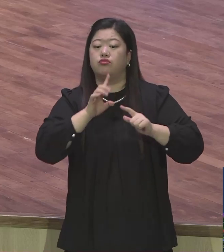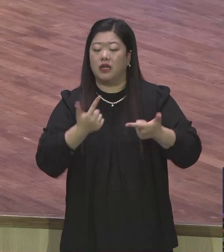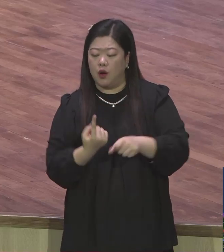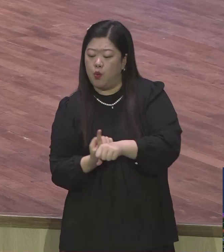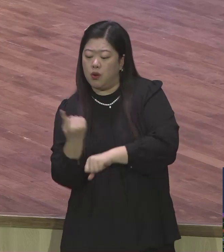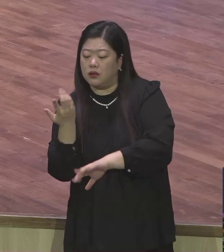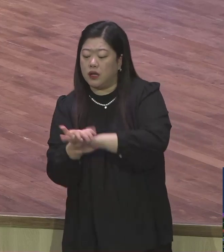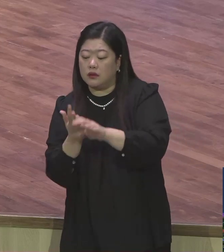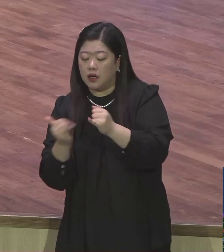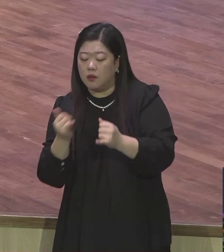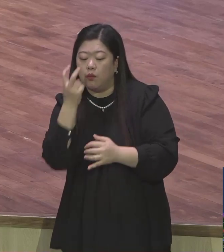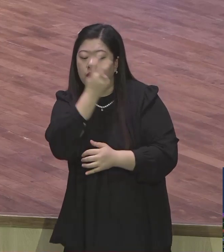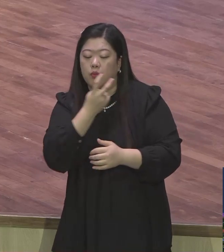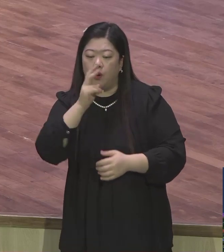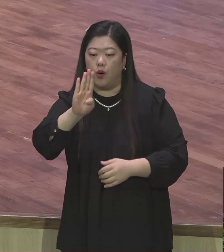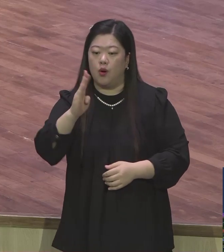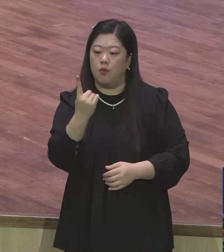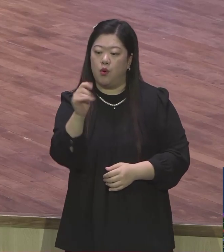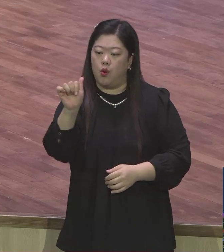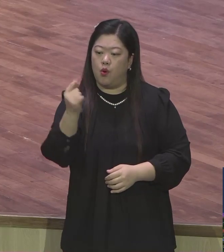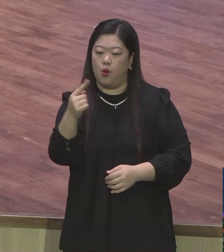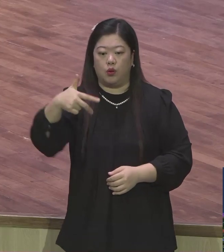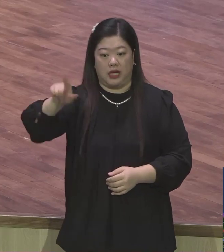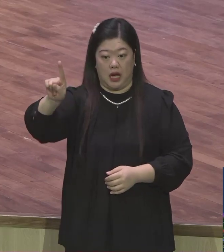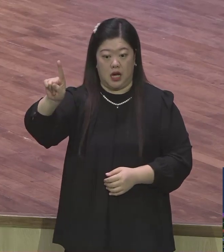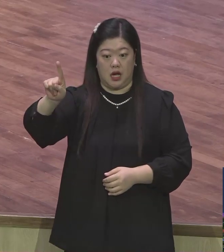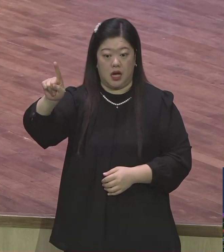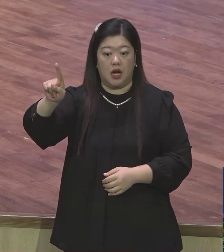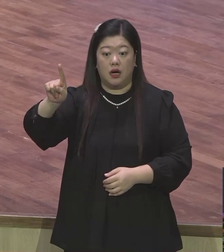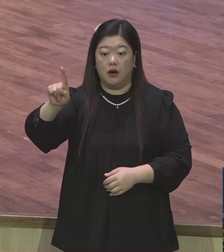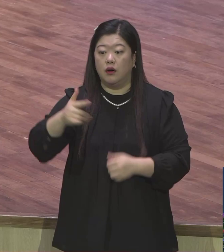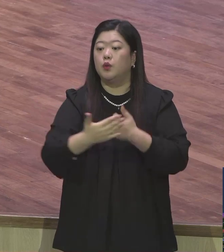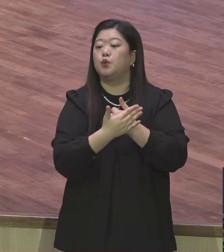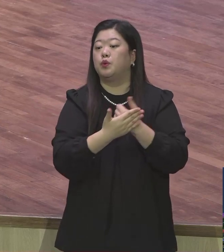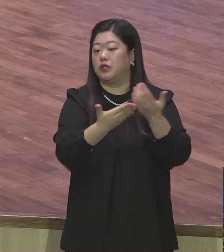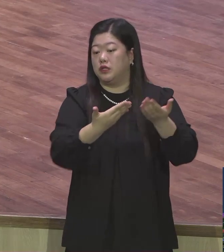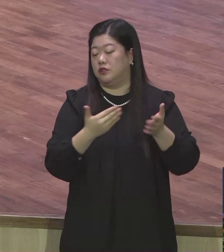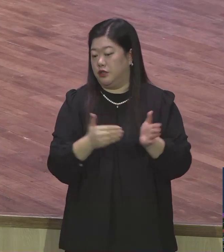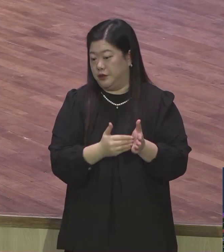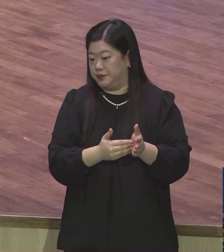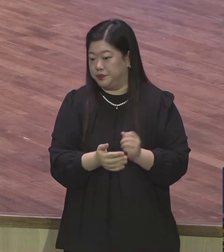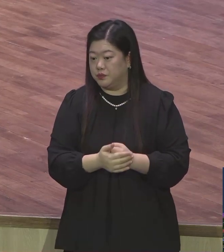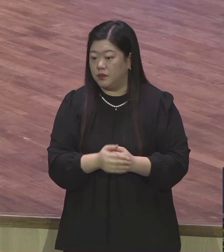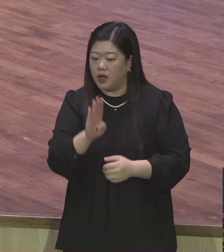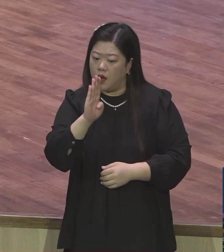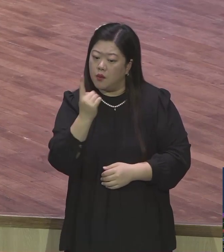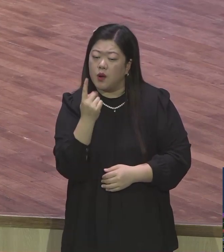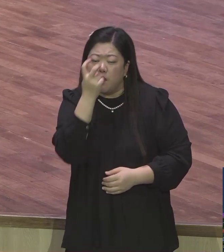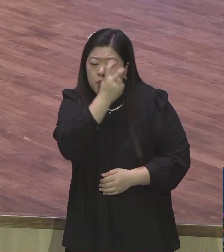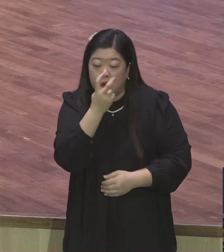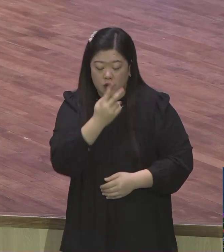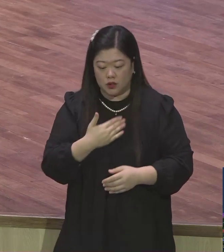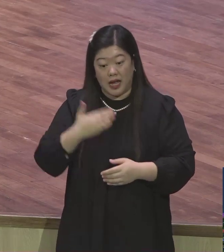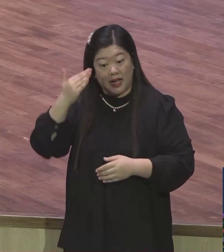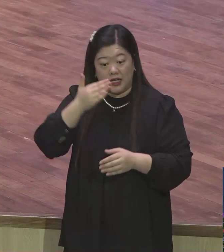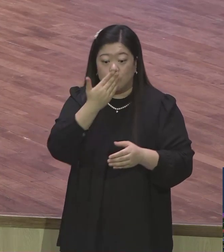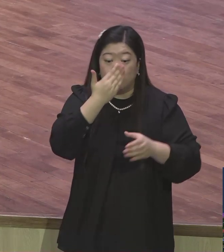이렇게 표현하다. 보호자란 말은 프로스타티스. 이 프로스타티스란 말은요, 유대